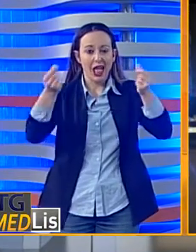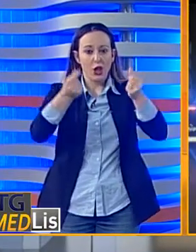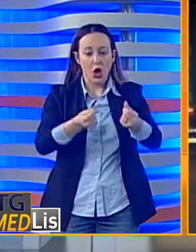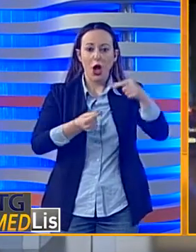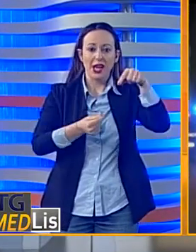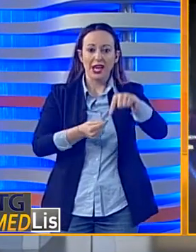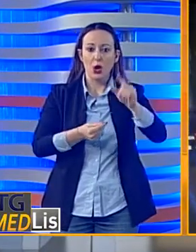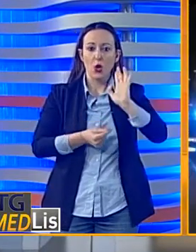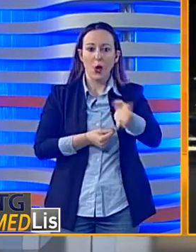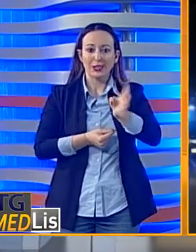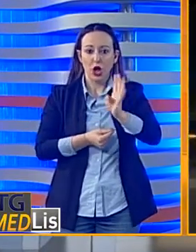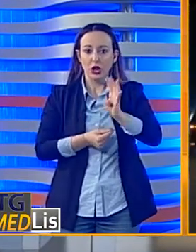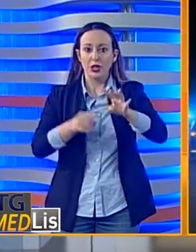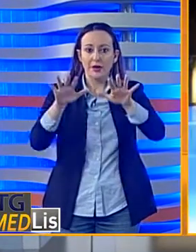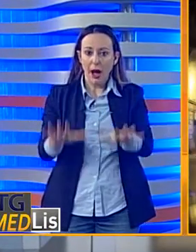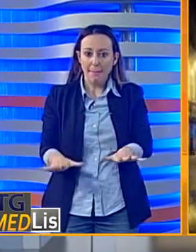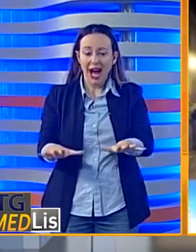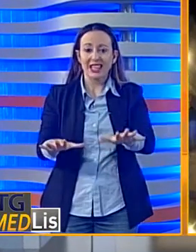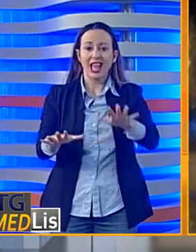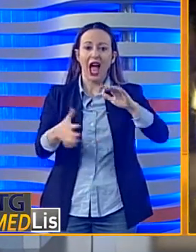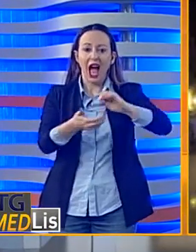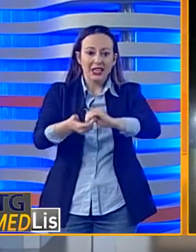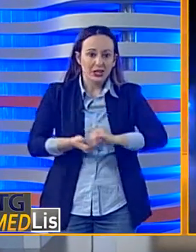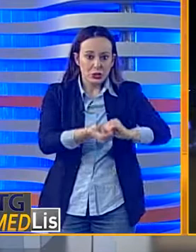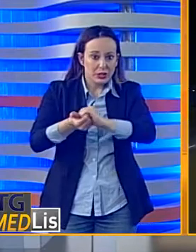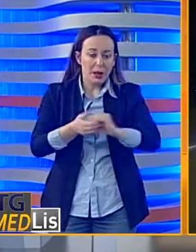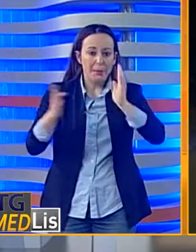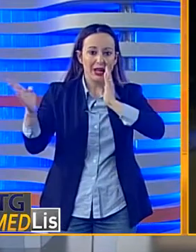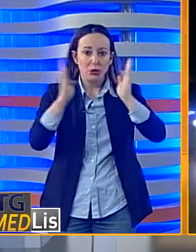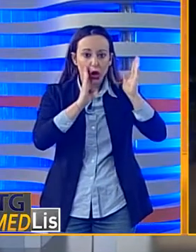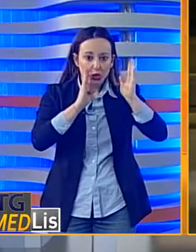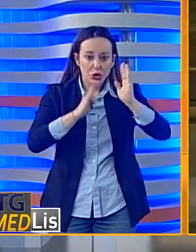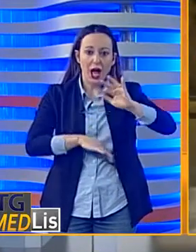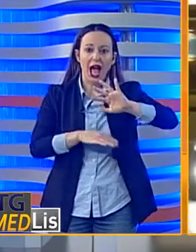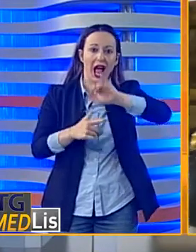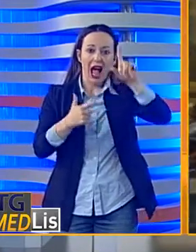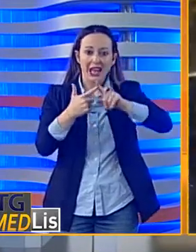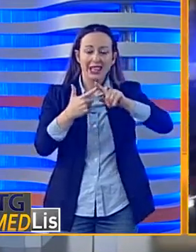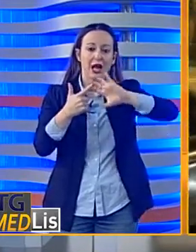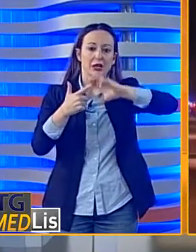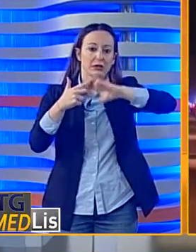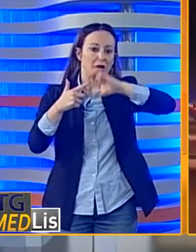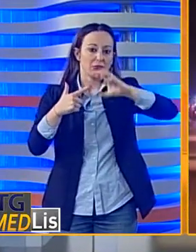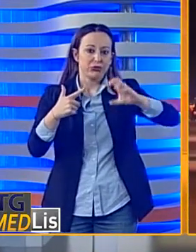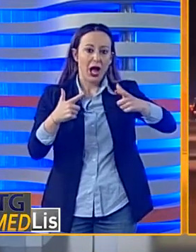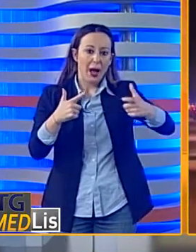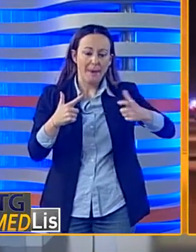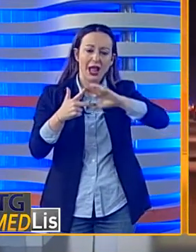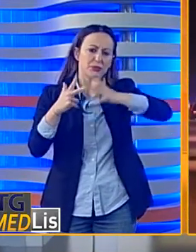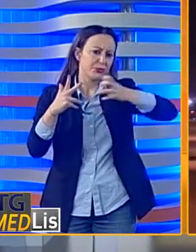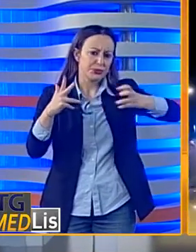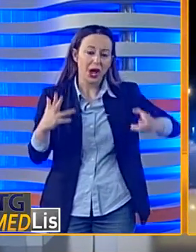stati 14 i fermi per associazione mafiosa, estorsione, detenzione illegale di armi e